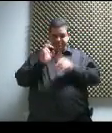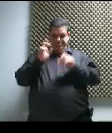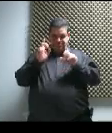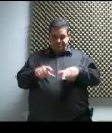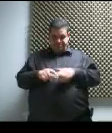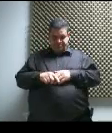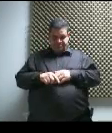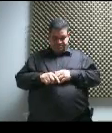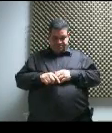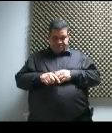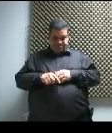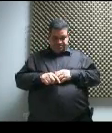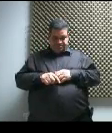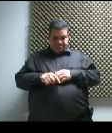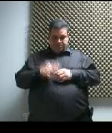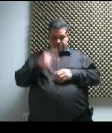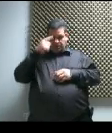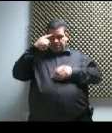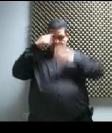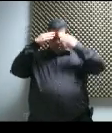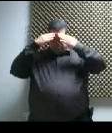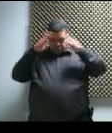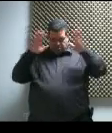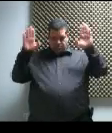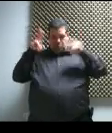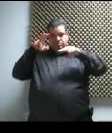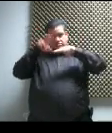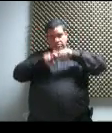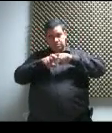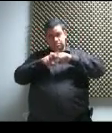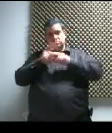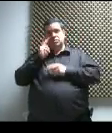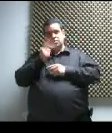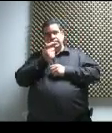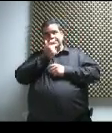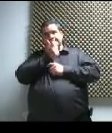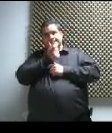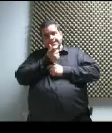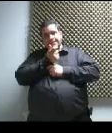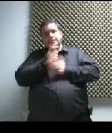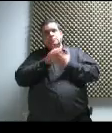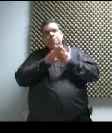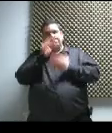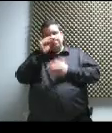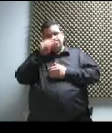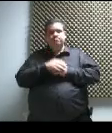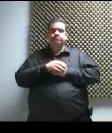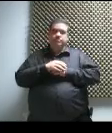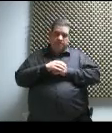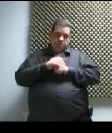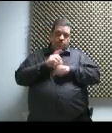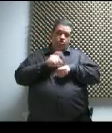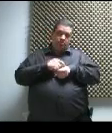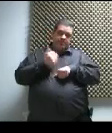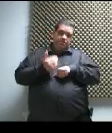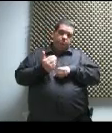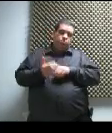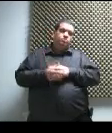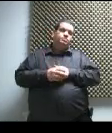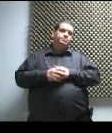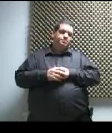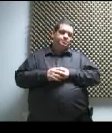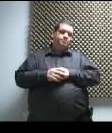una mente abierta, sentarse y apreciar. Claro. Y eso hay que crearlo, y eso cuesta tiempo. Y es